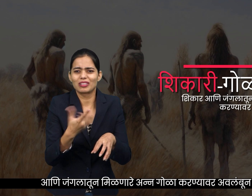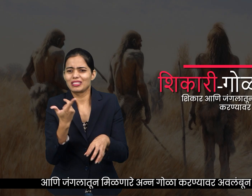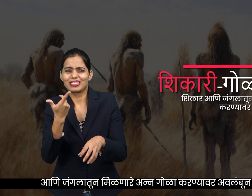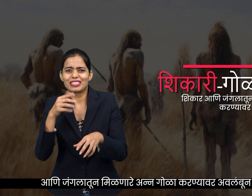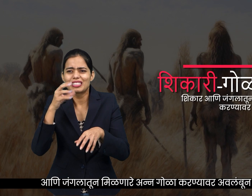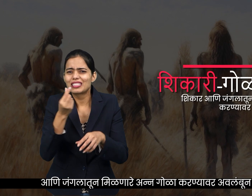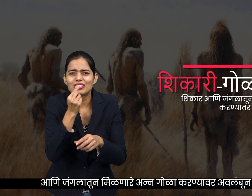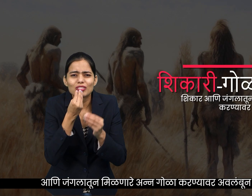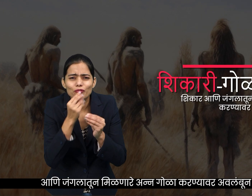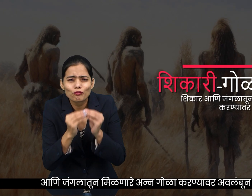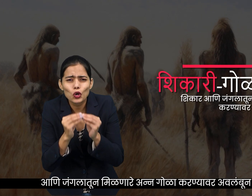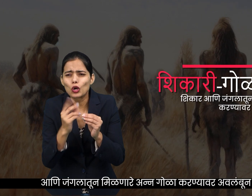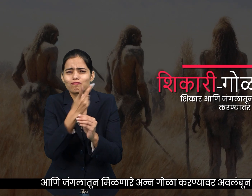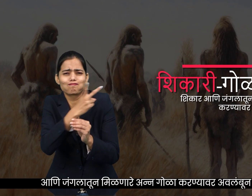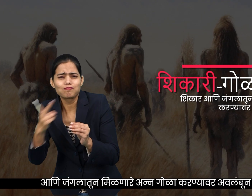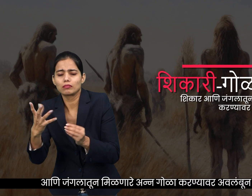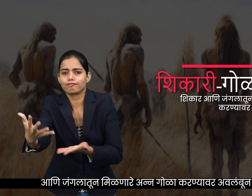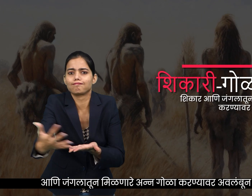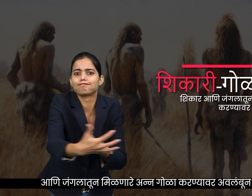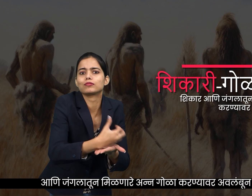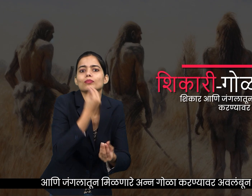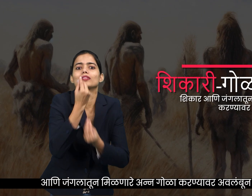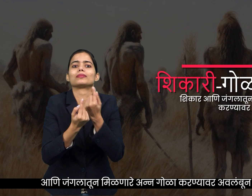करणाऱ्यावर अवलंबून असलेले लोक.